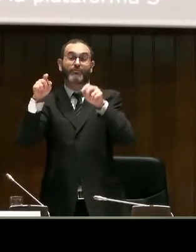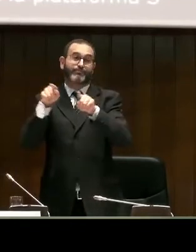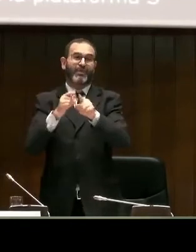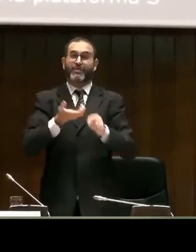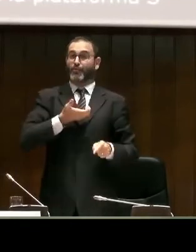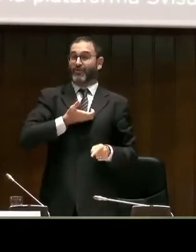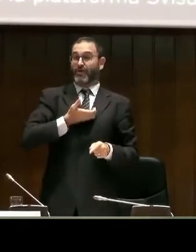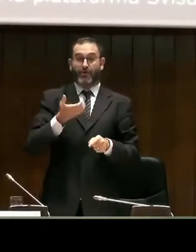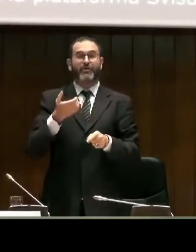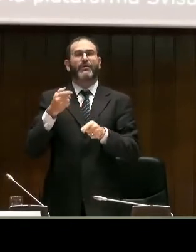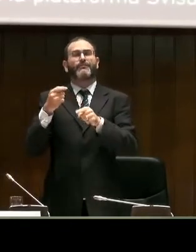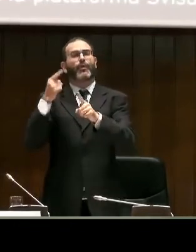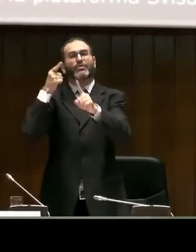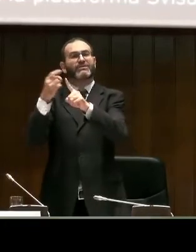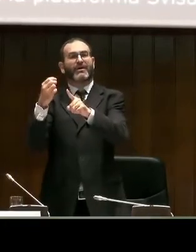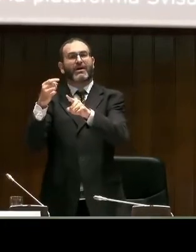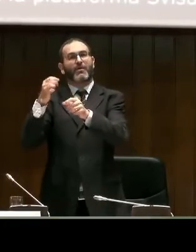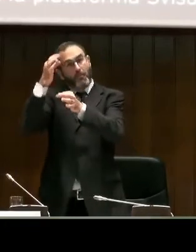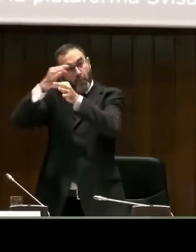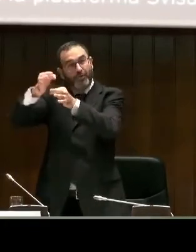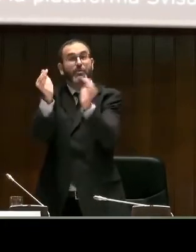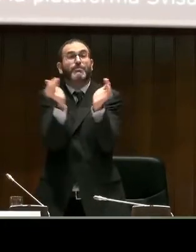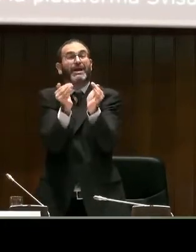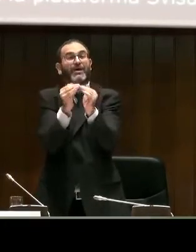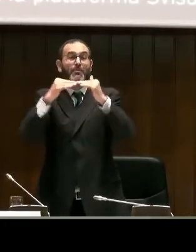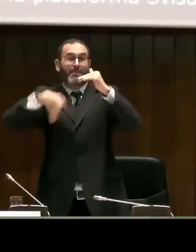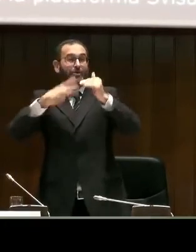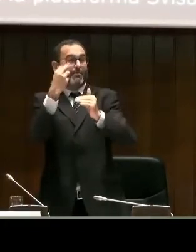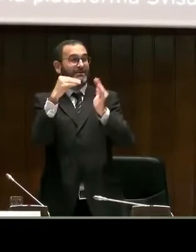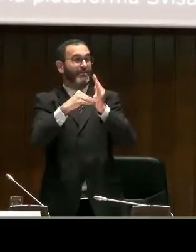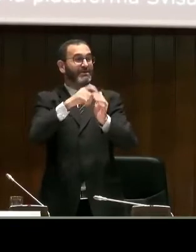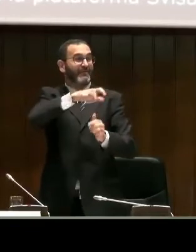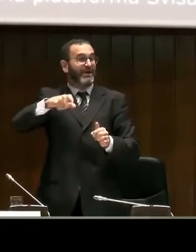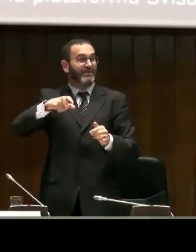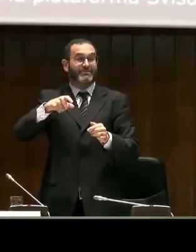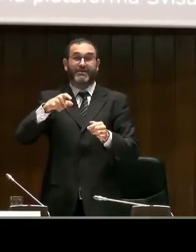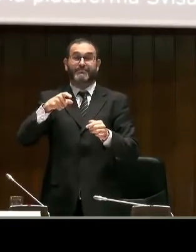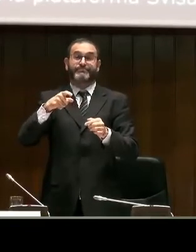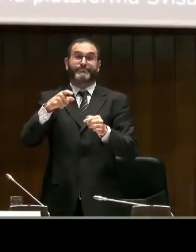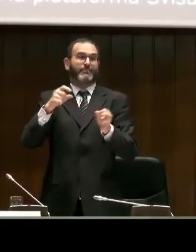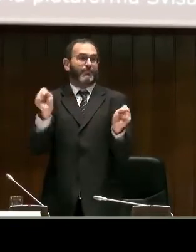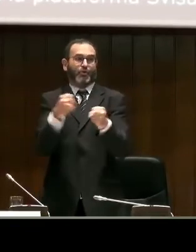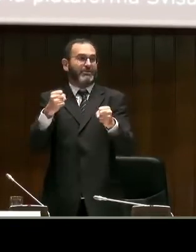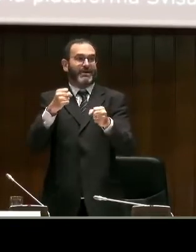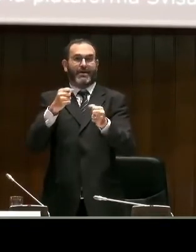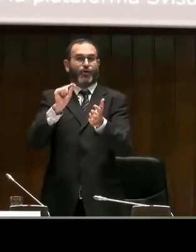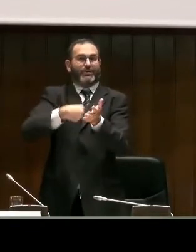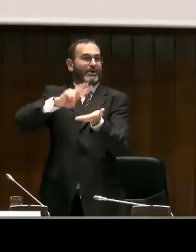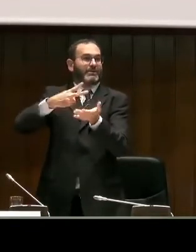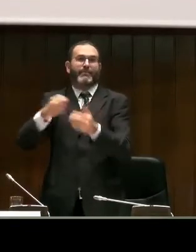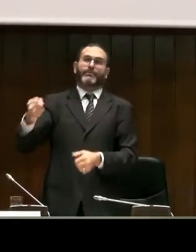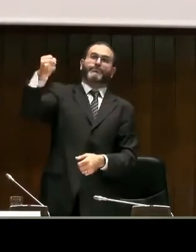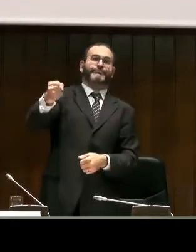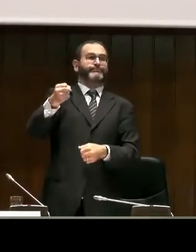a dialogar con las diferentes diputaciones y corporaciones locales para que en los municipios de menos de 2.000